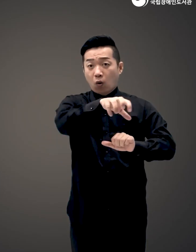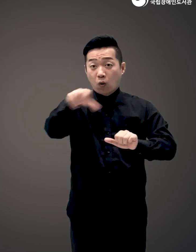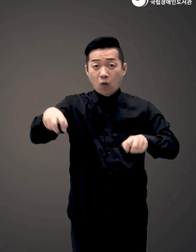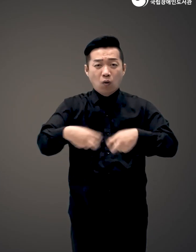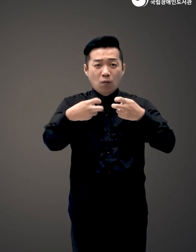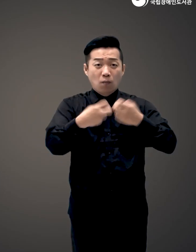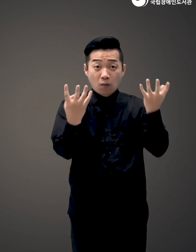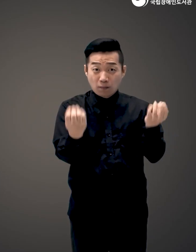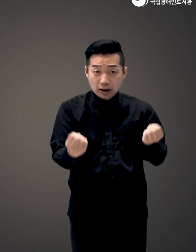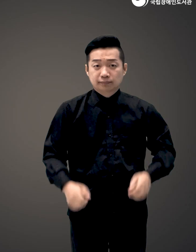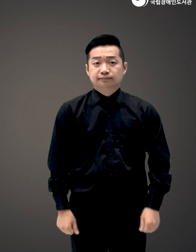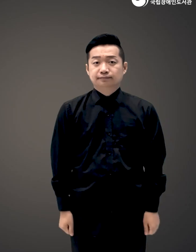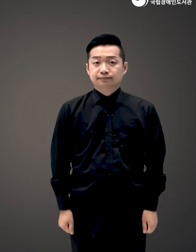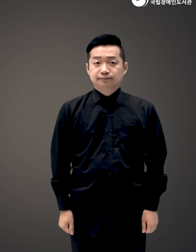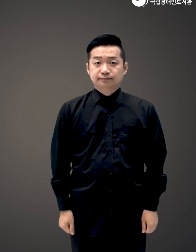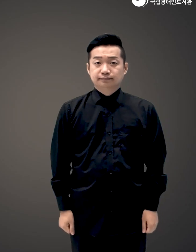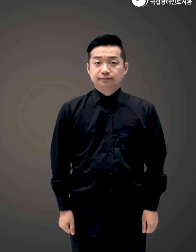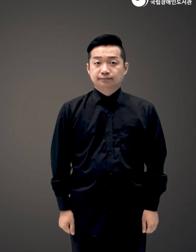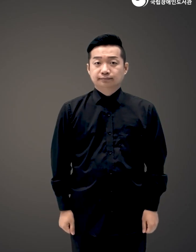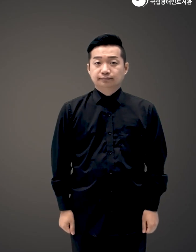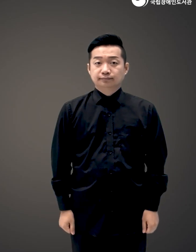사망. 곳곳 교통사고.